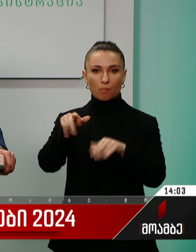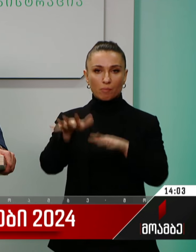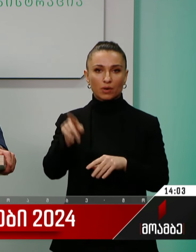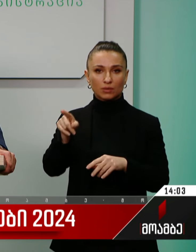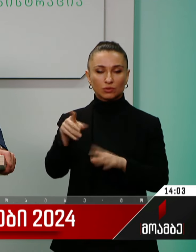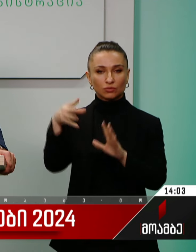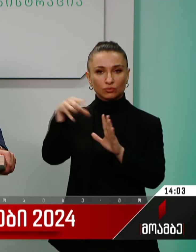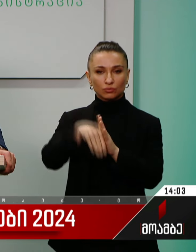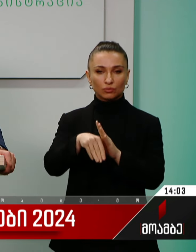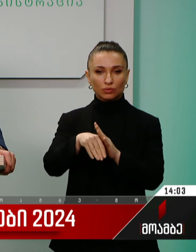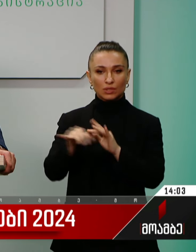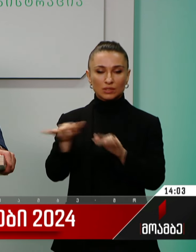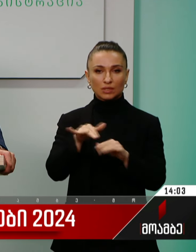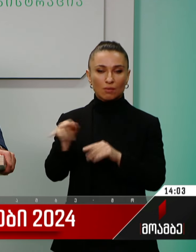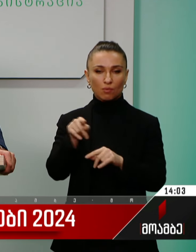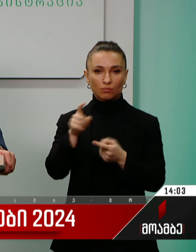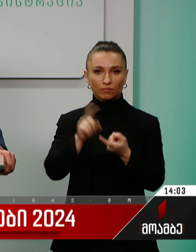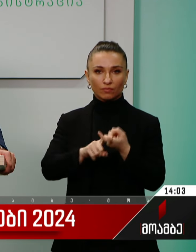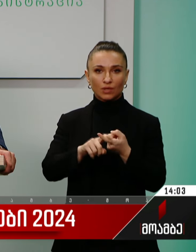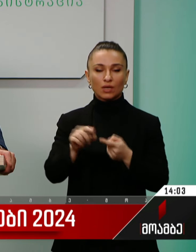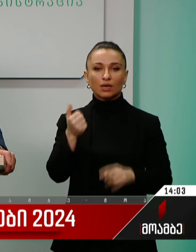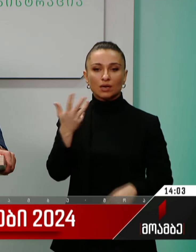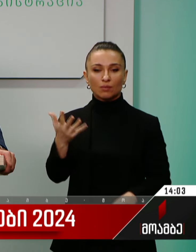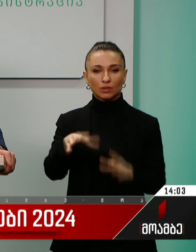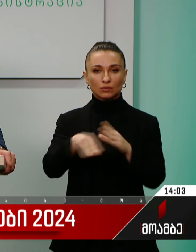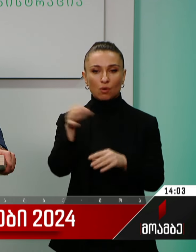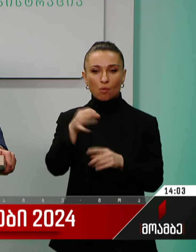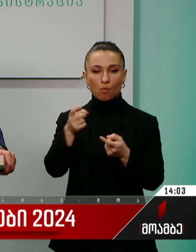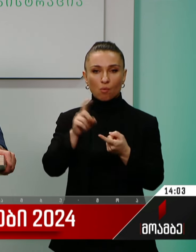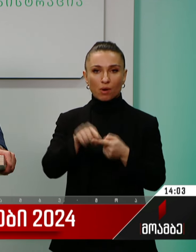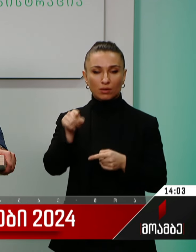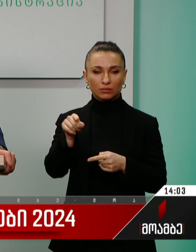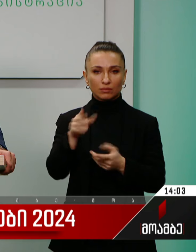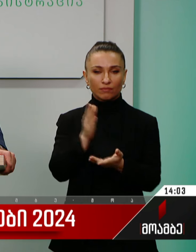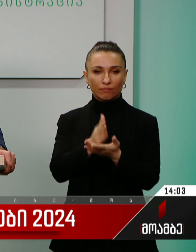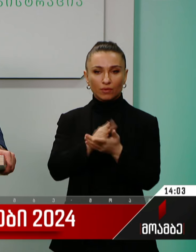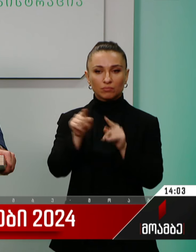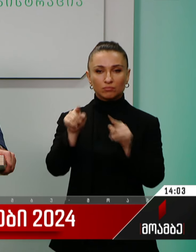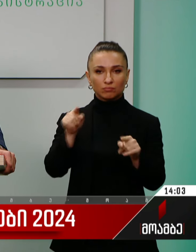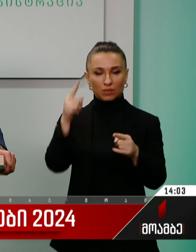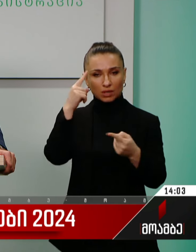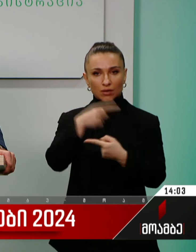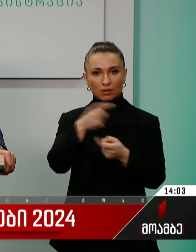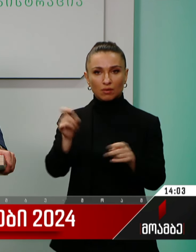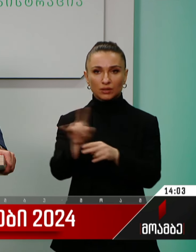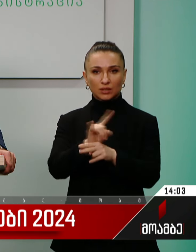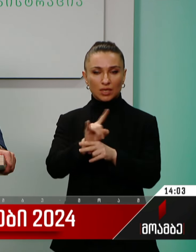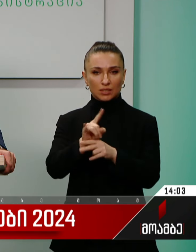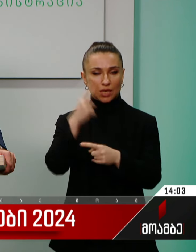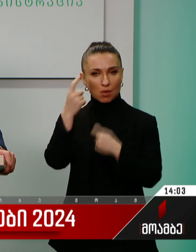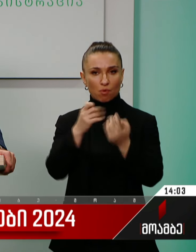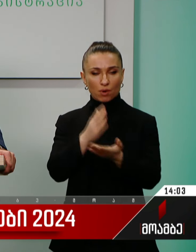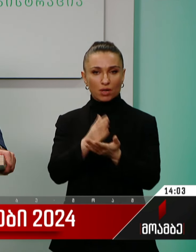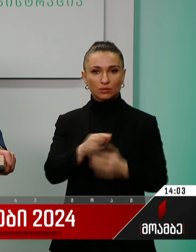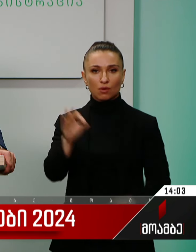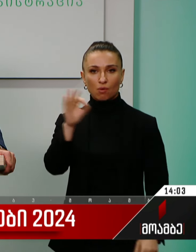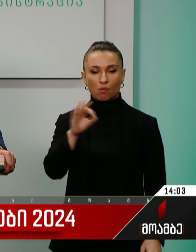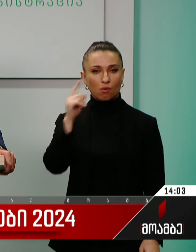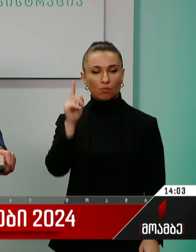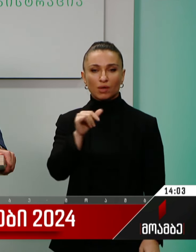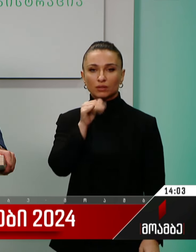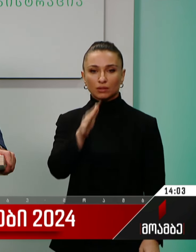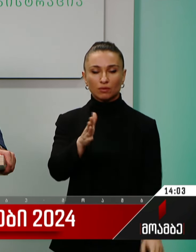კომისიის ფარგლებში სამოქმედო არეალში რამდენიმე საარჩევნო უბანთან დაკავშირებით გავრცელებულ დეზინფორმაციას იმის თაობაზე,